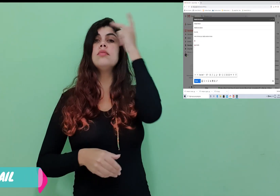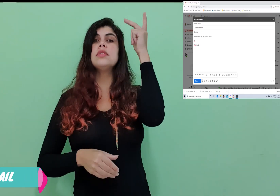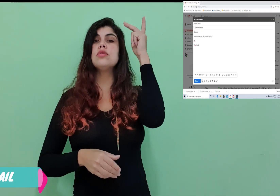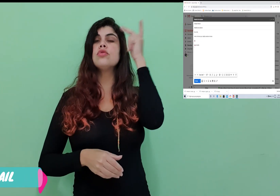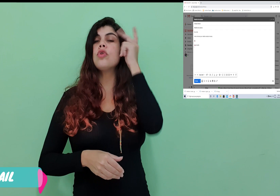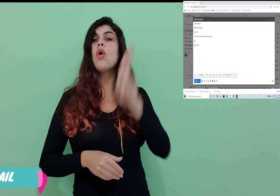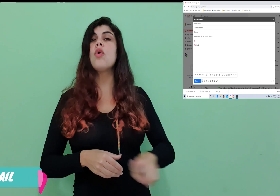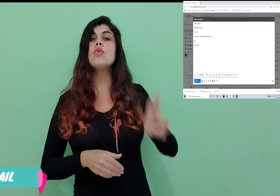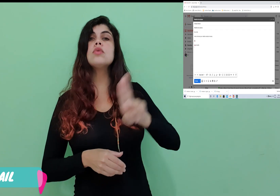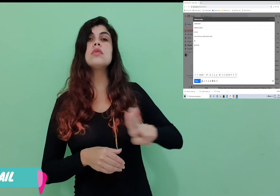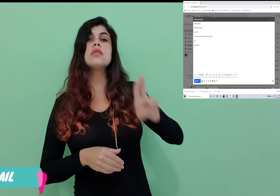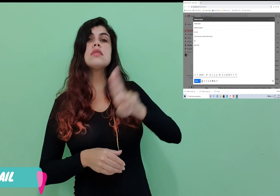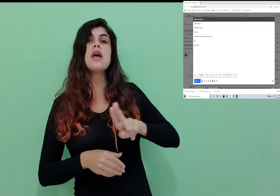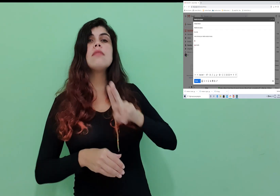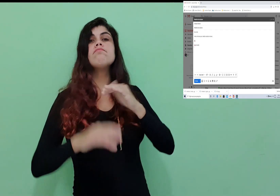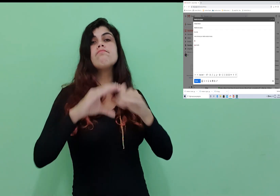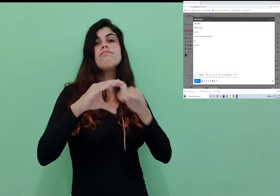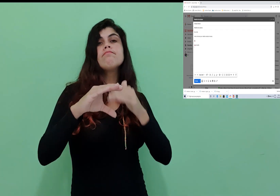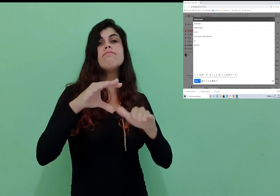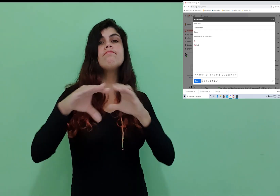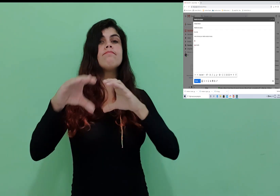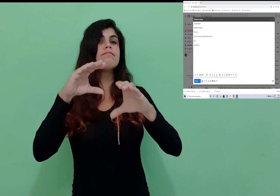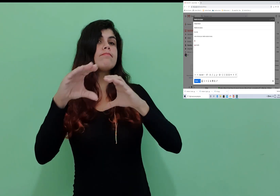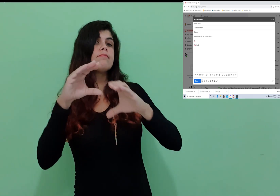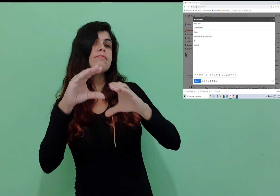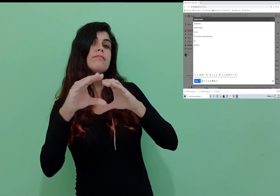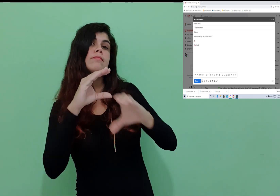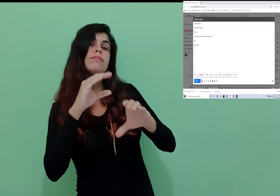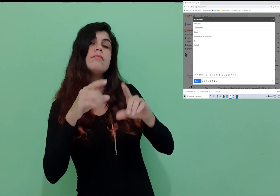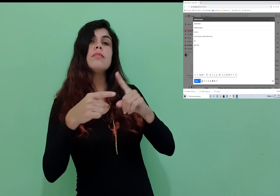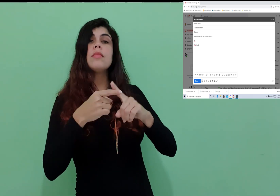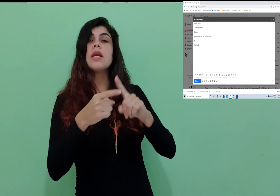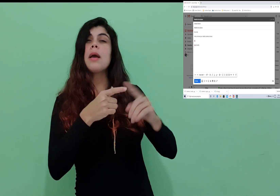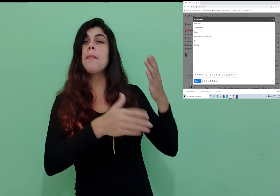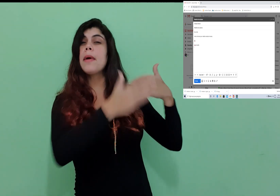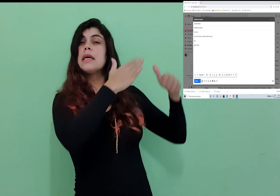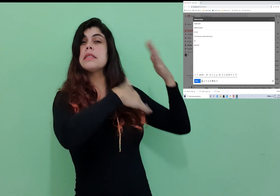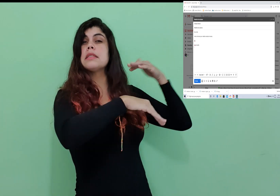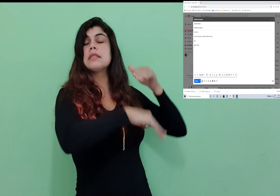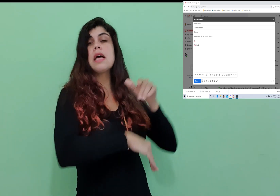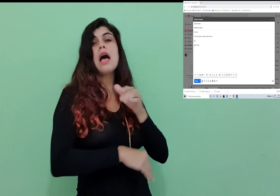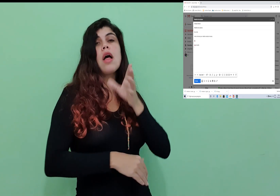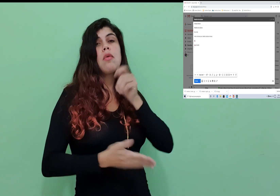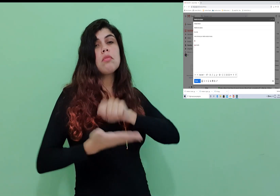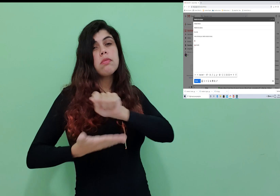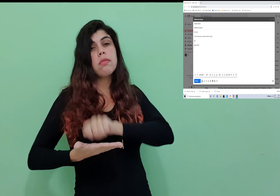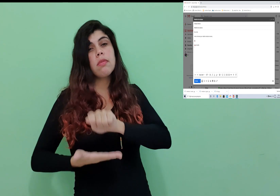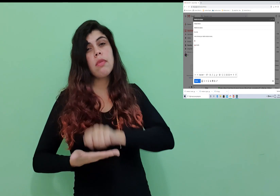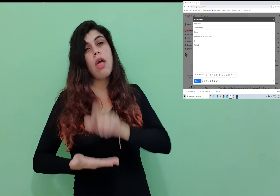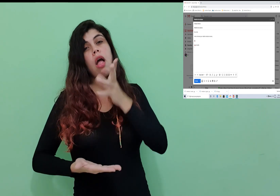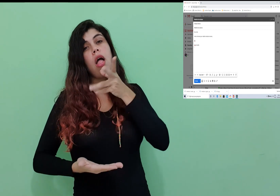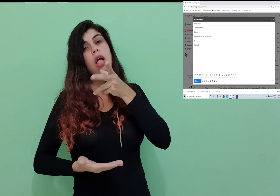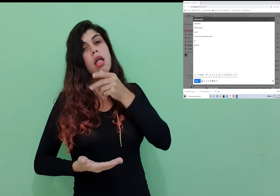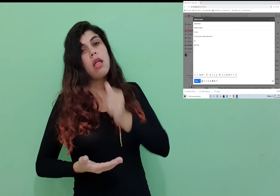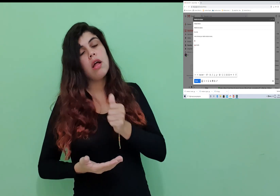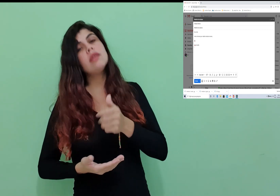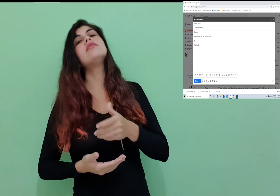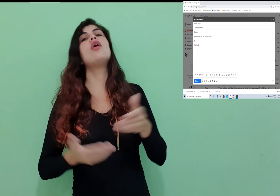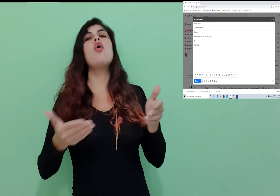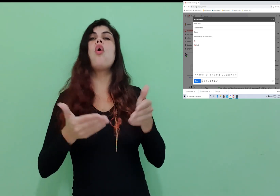Hoje em dia as pessoas usam bastante a questão da comunicação com os e-mails, mas antigamente era tudo demorado, porque era